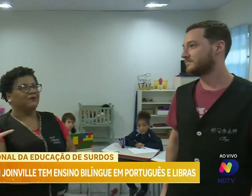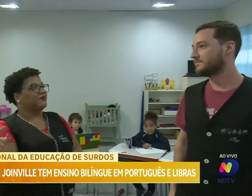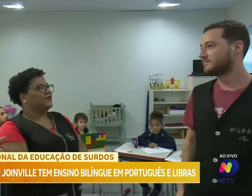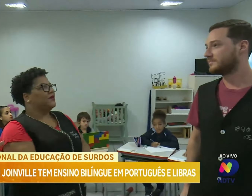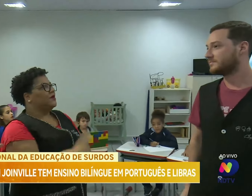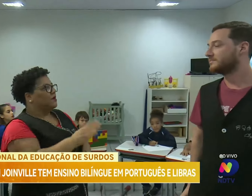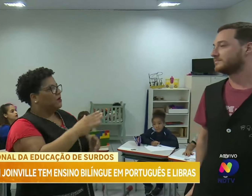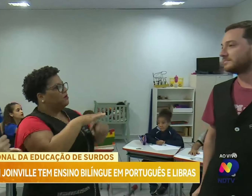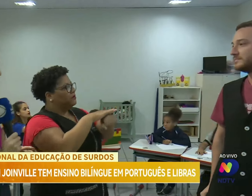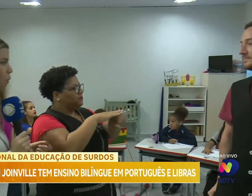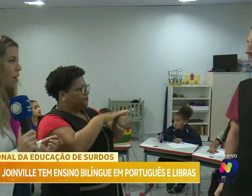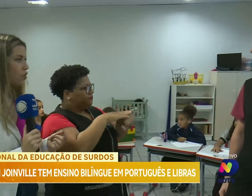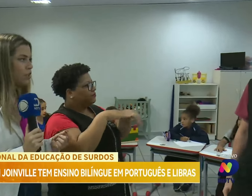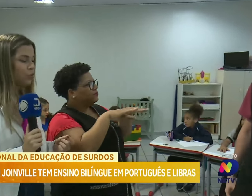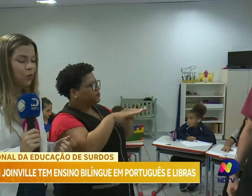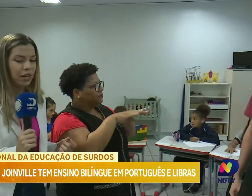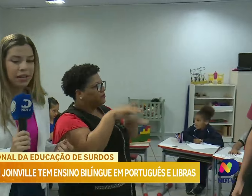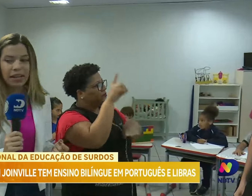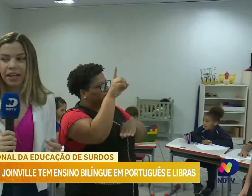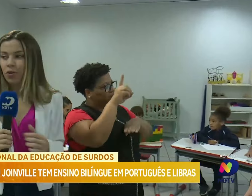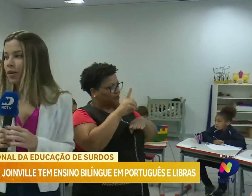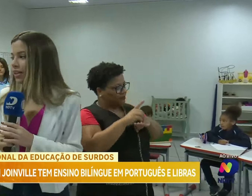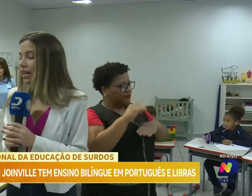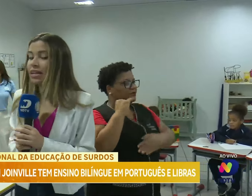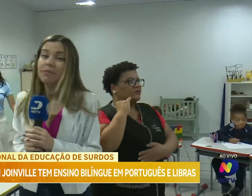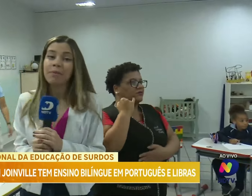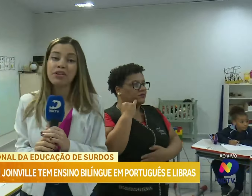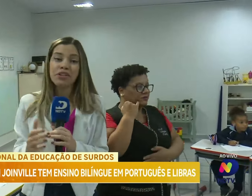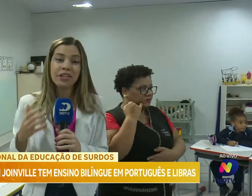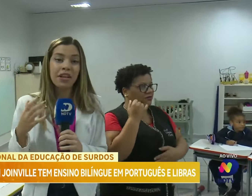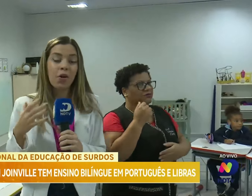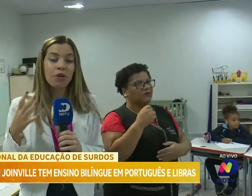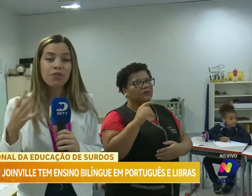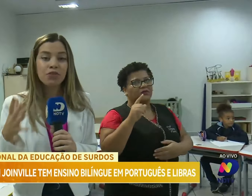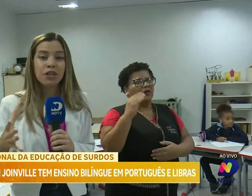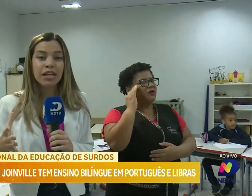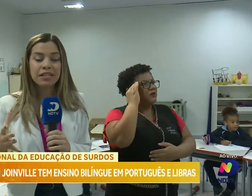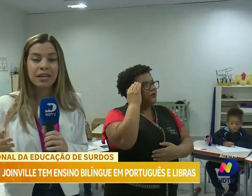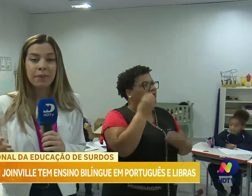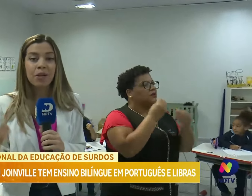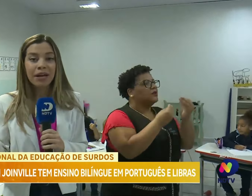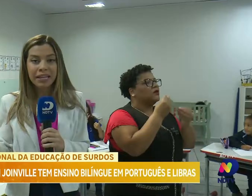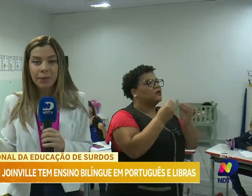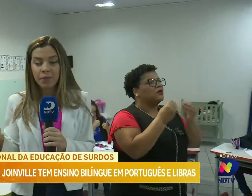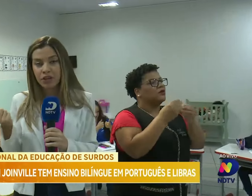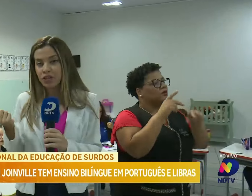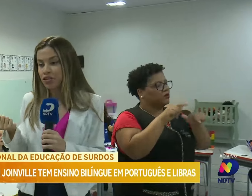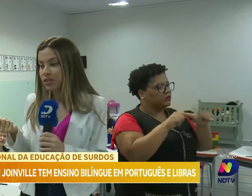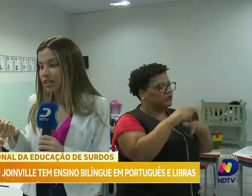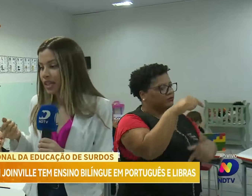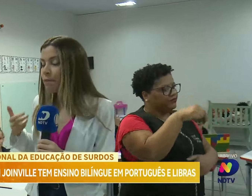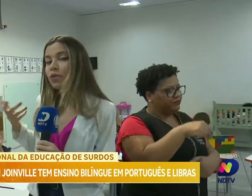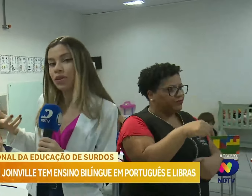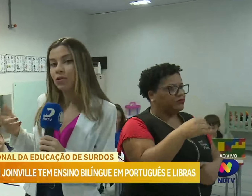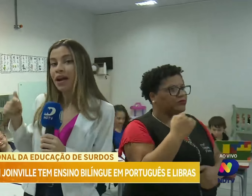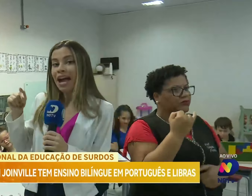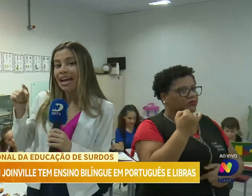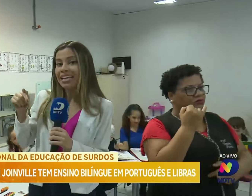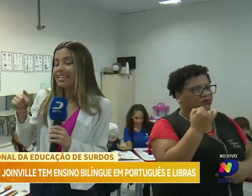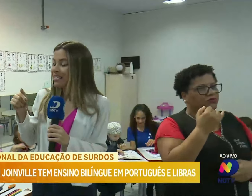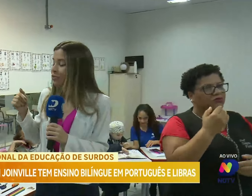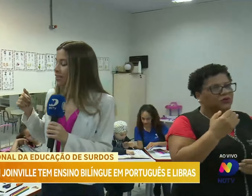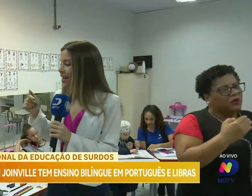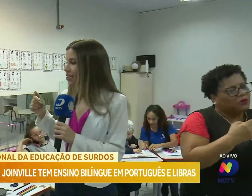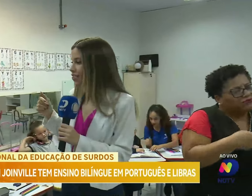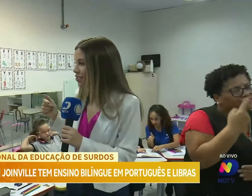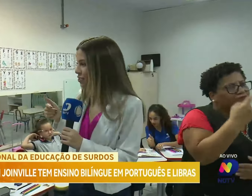E eu já vou conversar também com a diretora, a Ilma, que está aqui também, para a gente entender como que funciona esse trabalho aqui. Porque a gente disse que é pioneiro